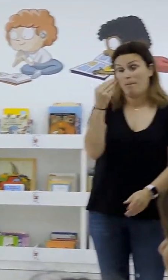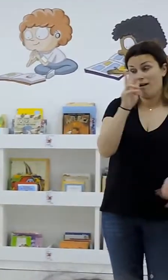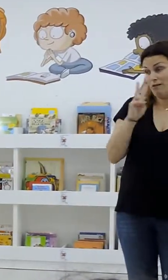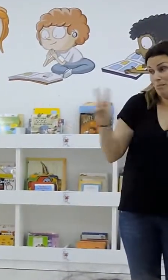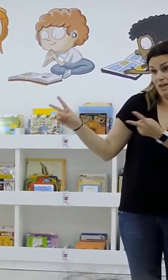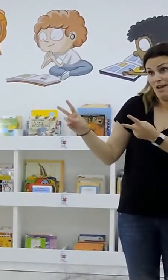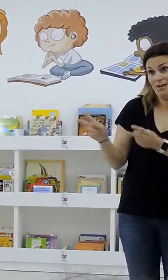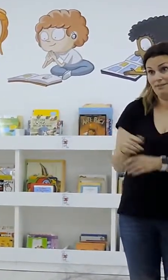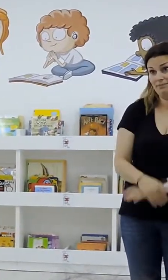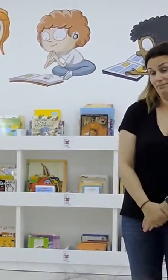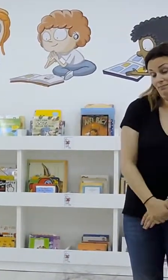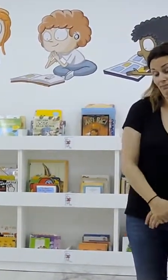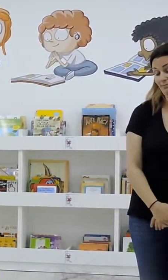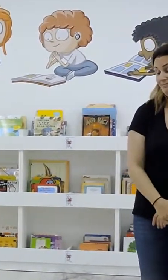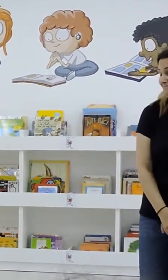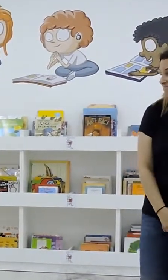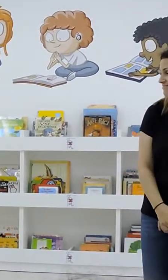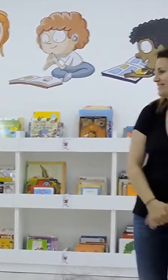pasa.